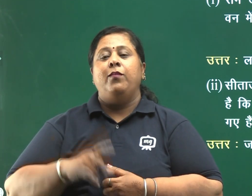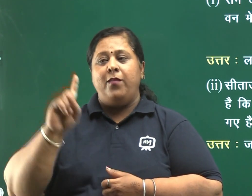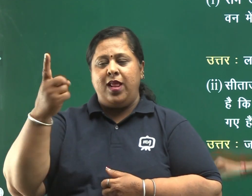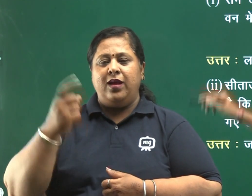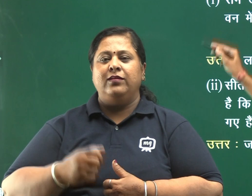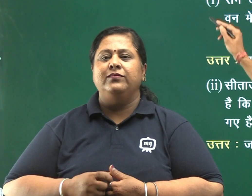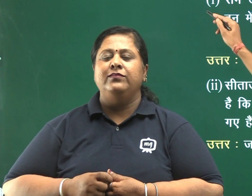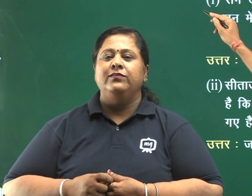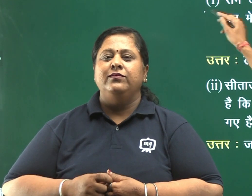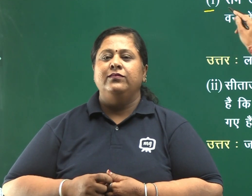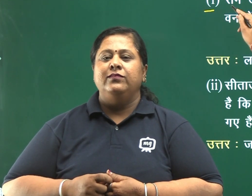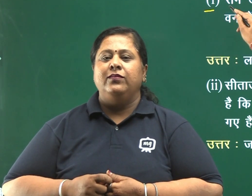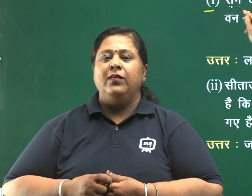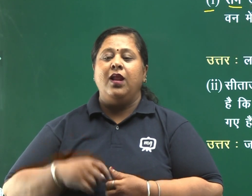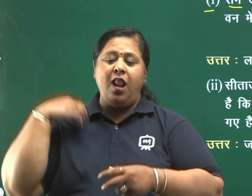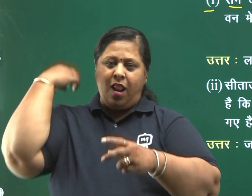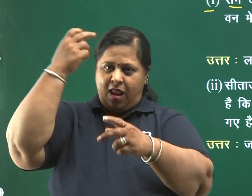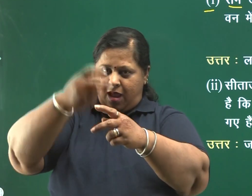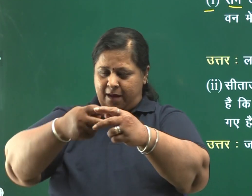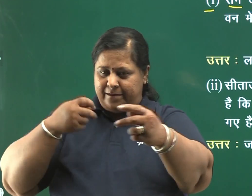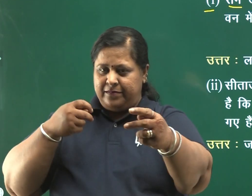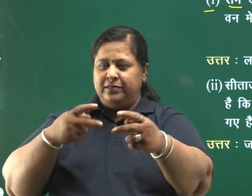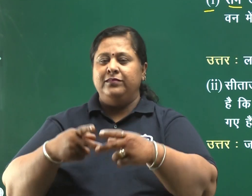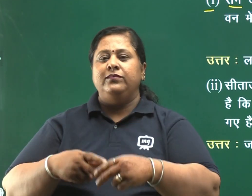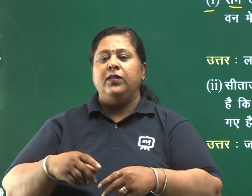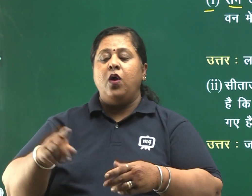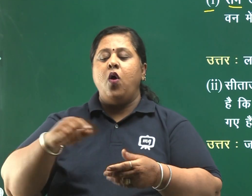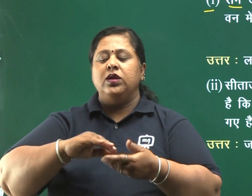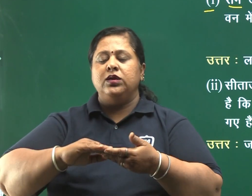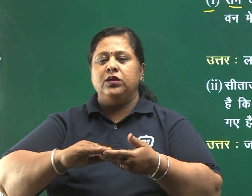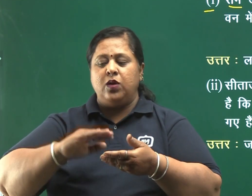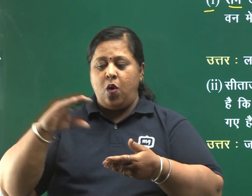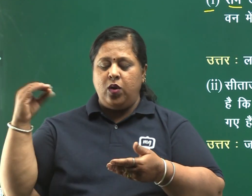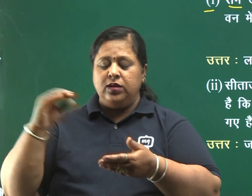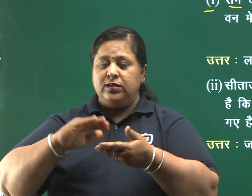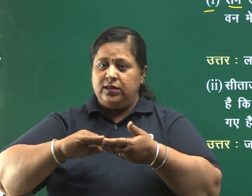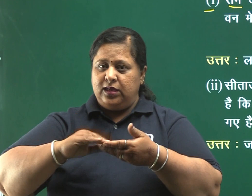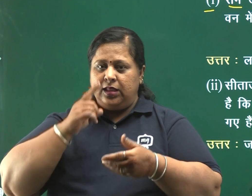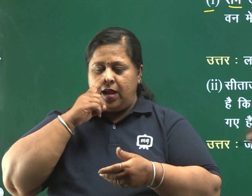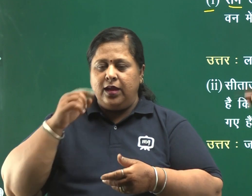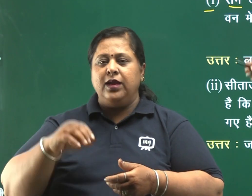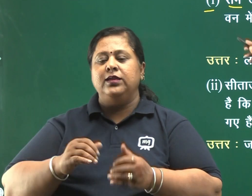पहला प्रश्न, राम और सीता के साथ